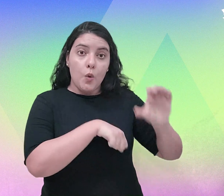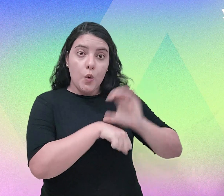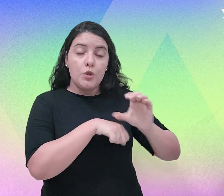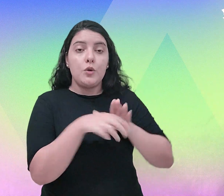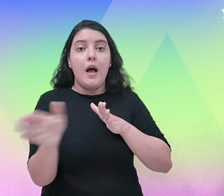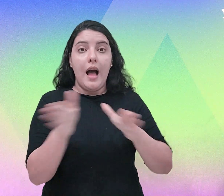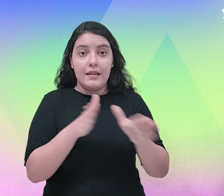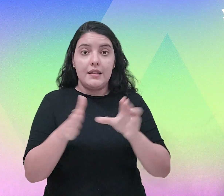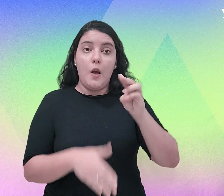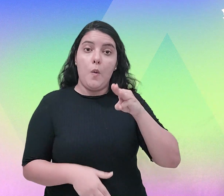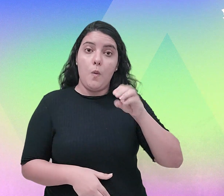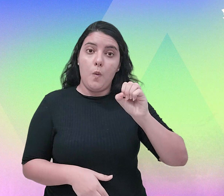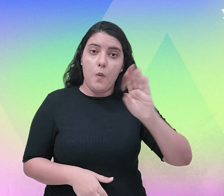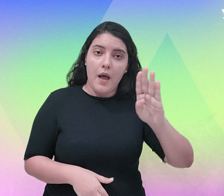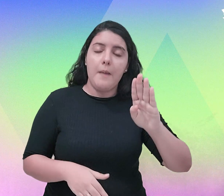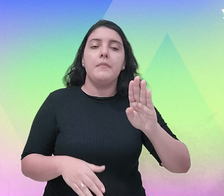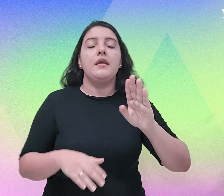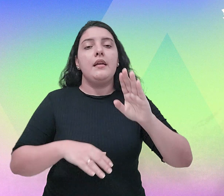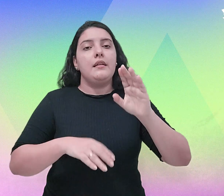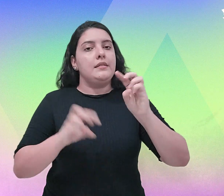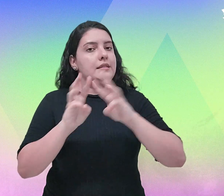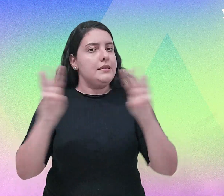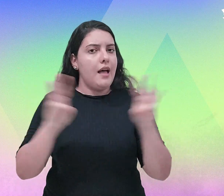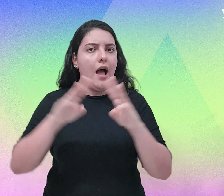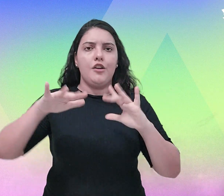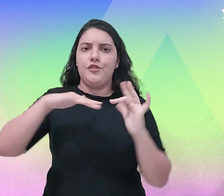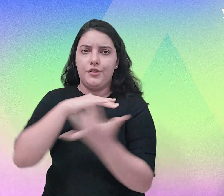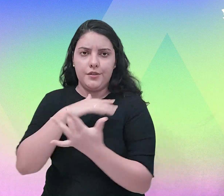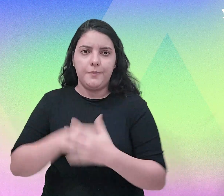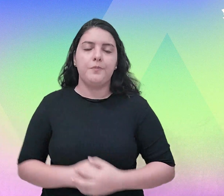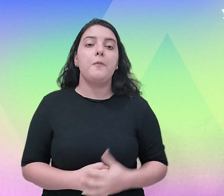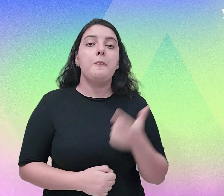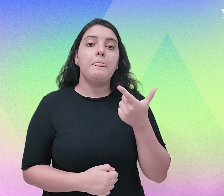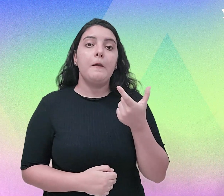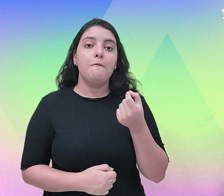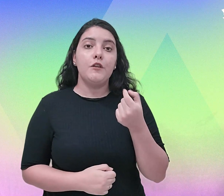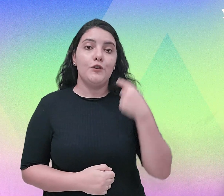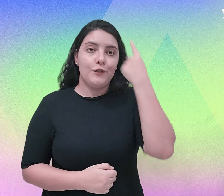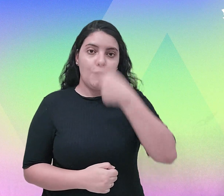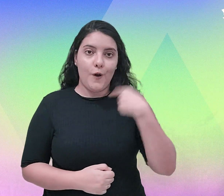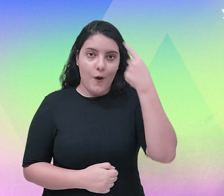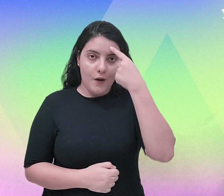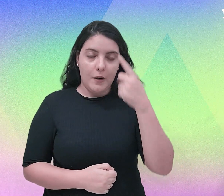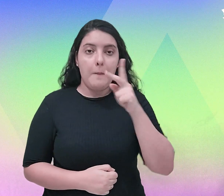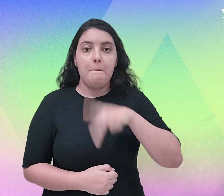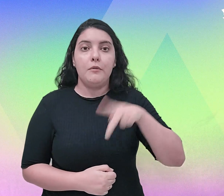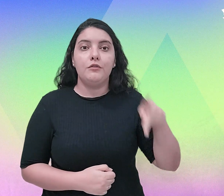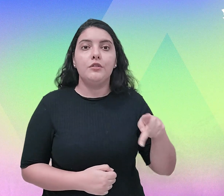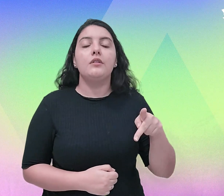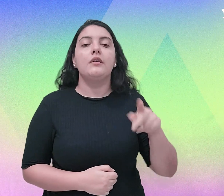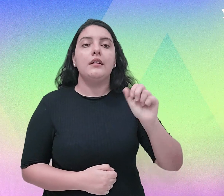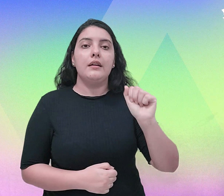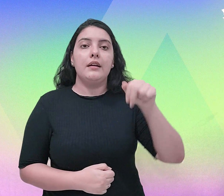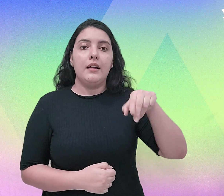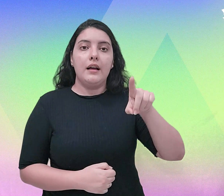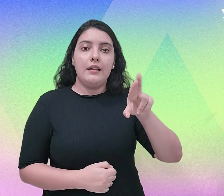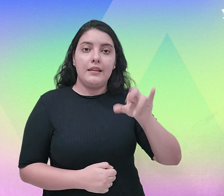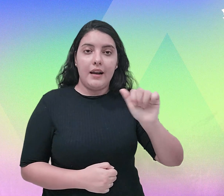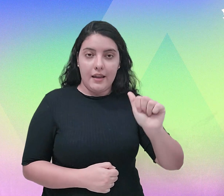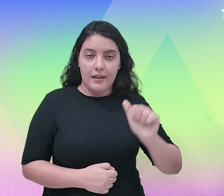para sites e redes sociais carga horária 20 horas aula professor André Luiz Gomes